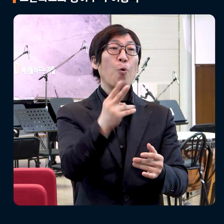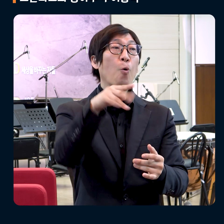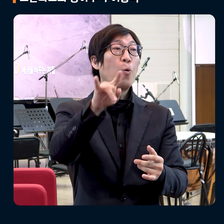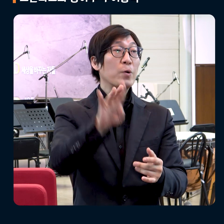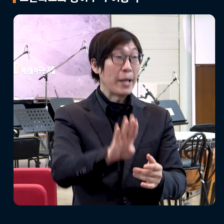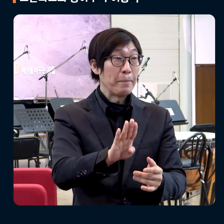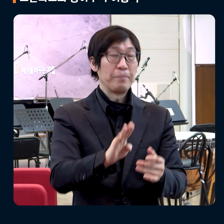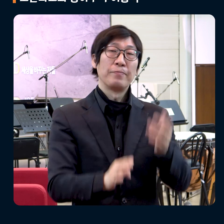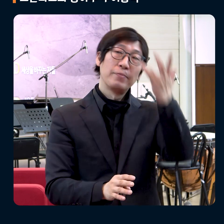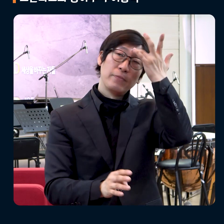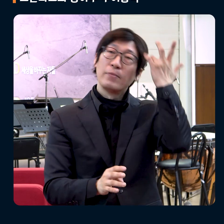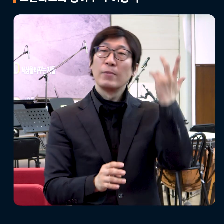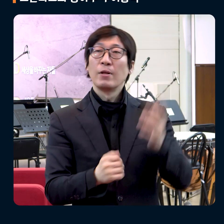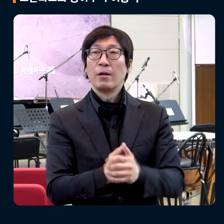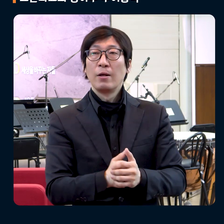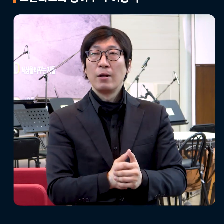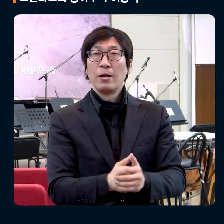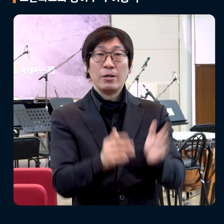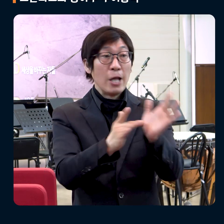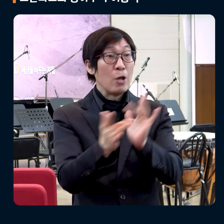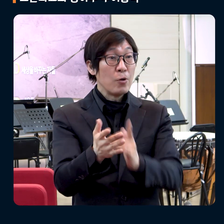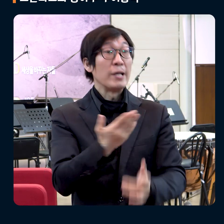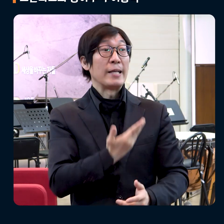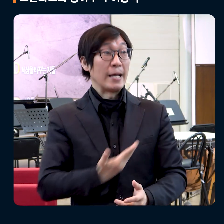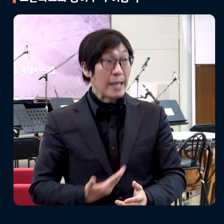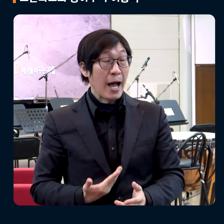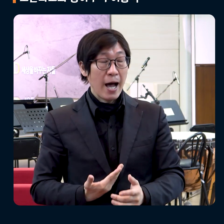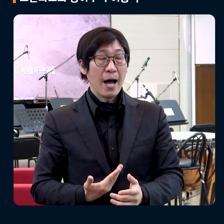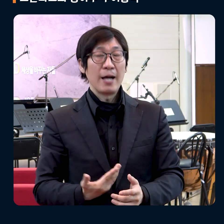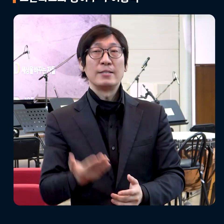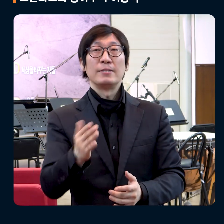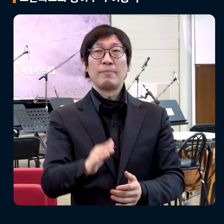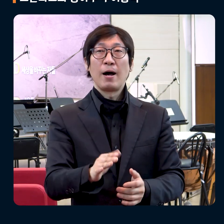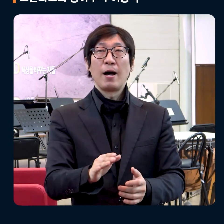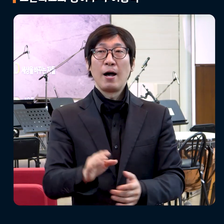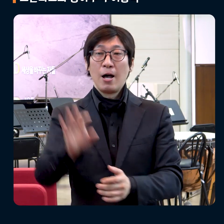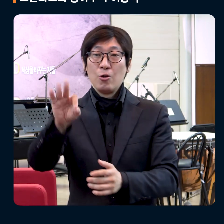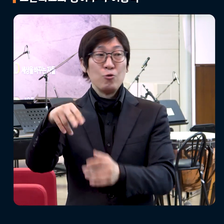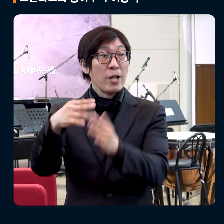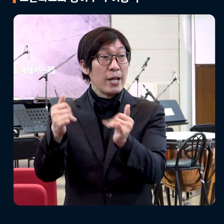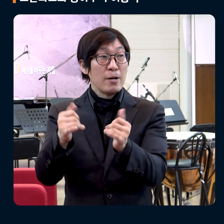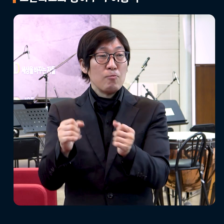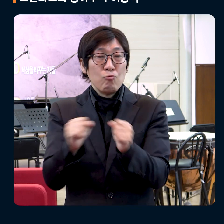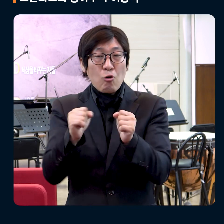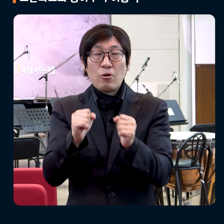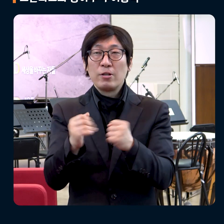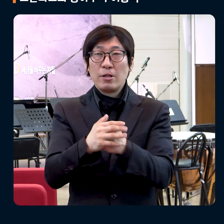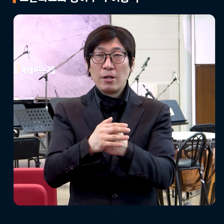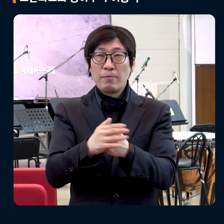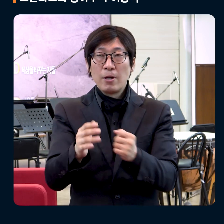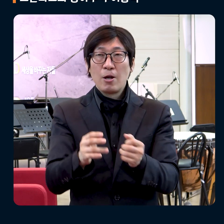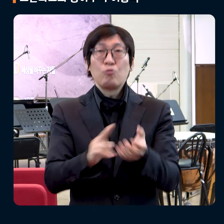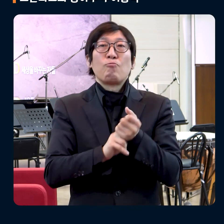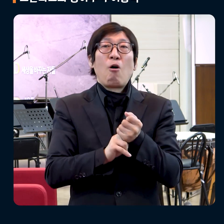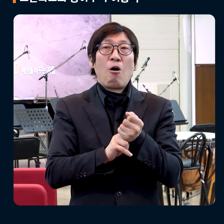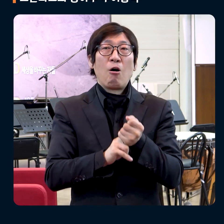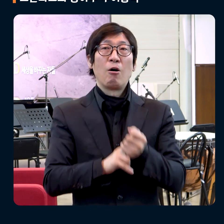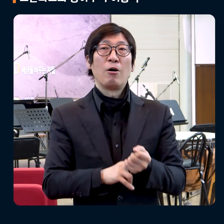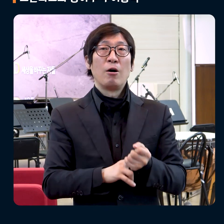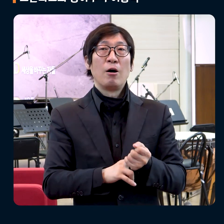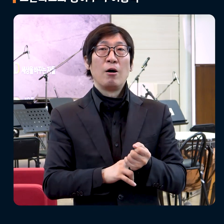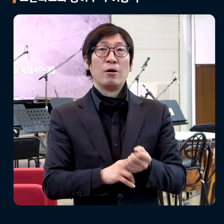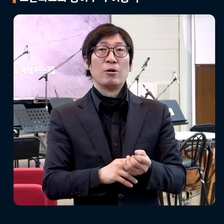예수의 제자이나, 아리마대 사람 요셉은 예수의 제자이나 유대인이 두려워 그것을 숨기더니, 분명히 예수님의